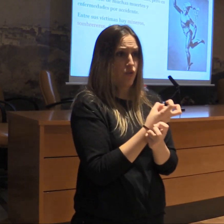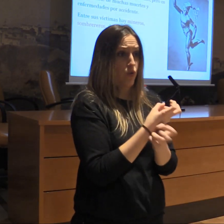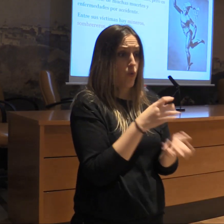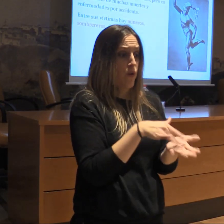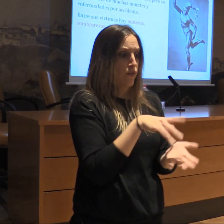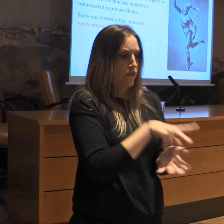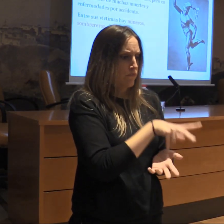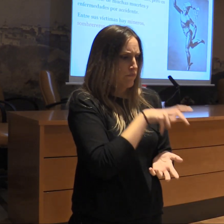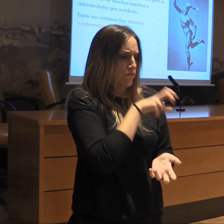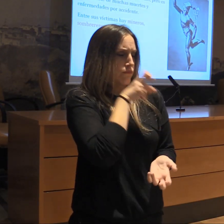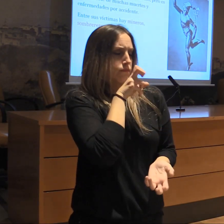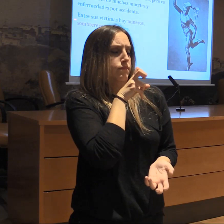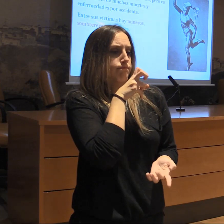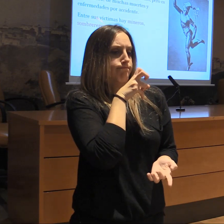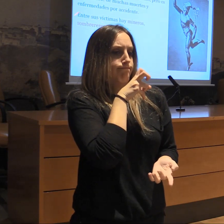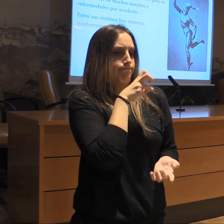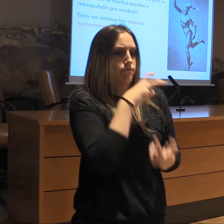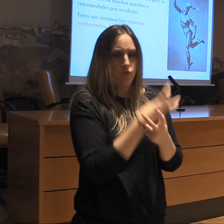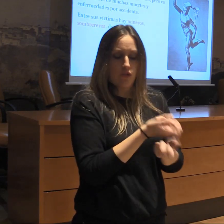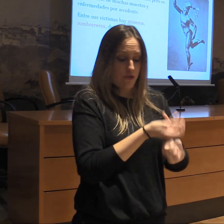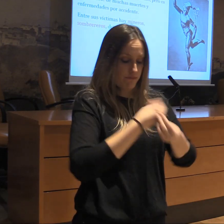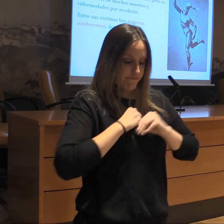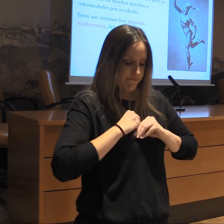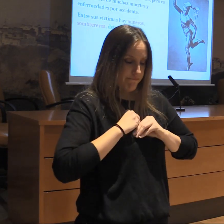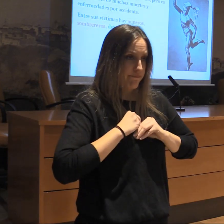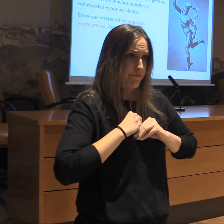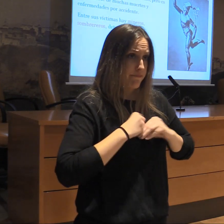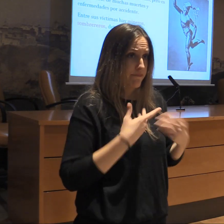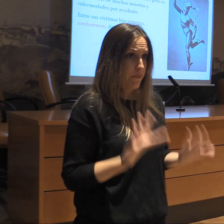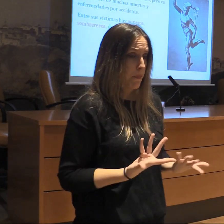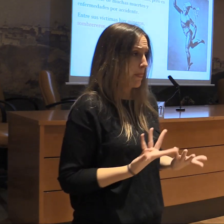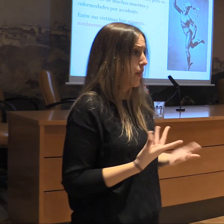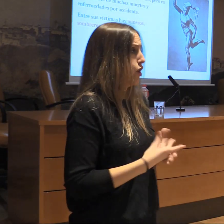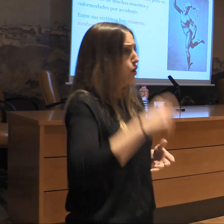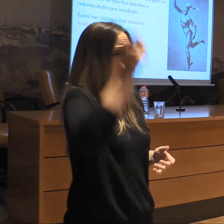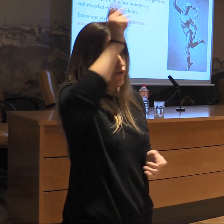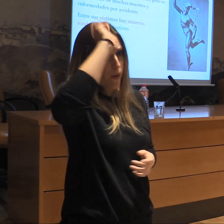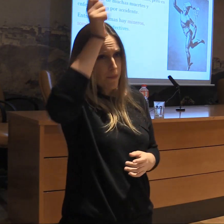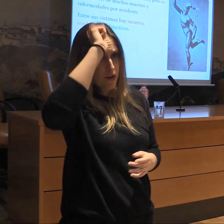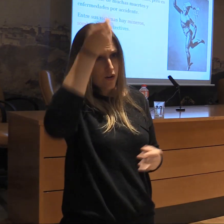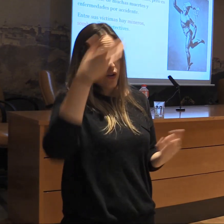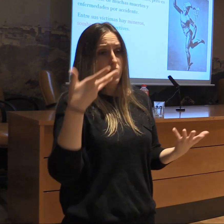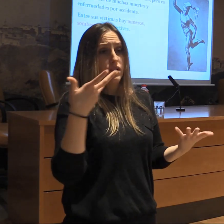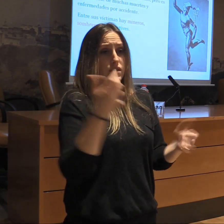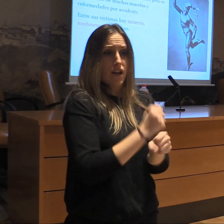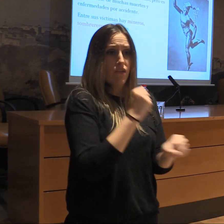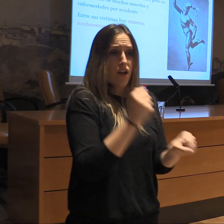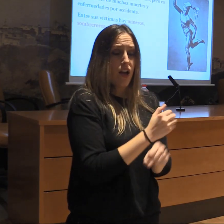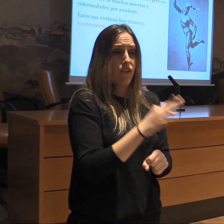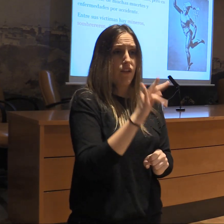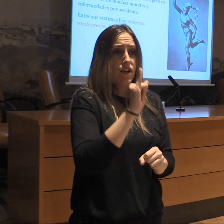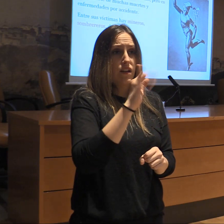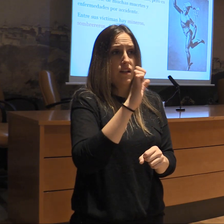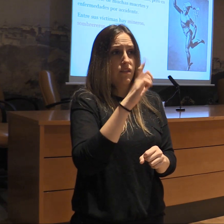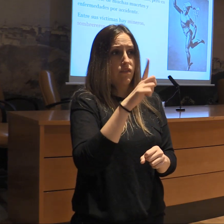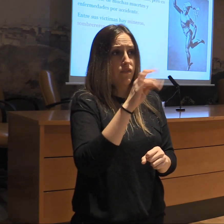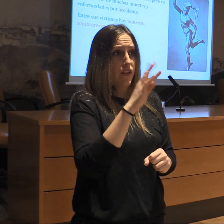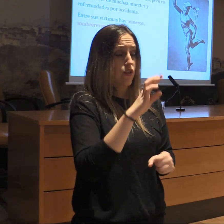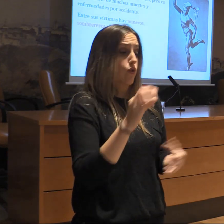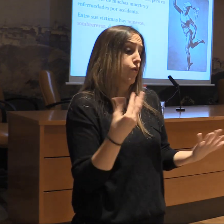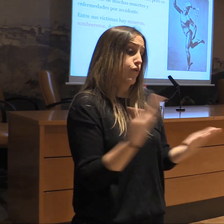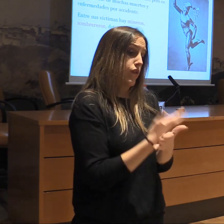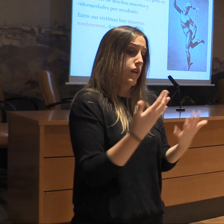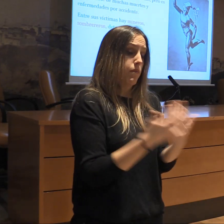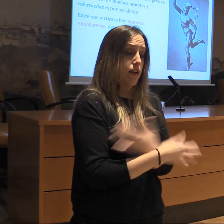aspiración de este mercurio. Los sombrereros trabajaban el fieltro con una mezcla que incluía mercurio. Entonces, bueno,